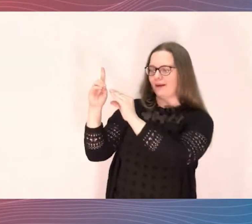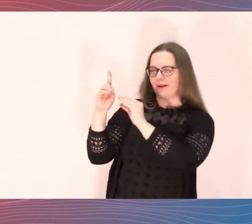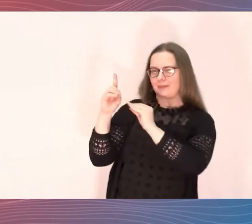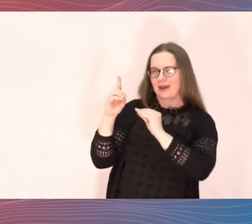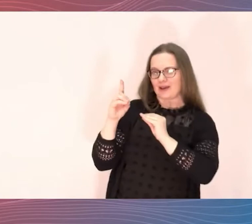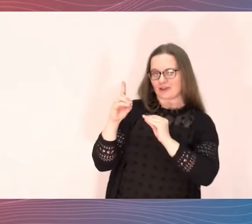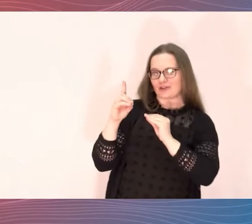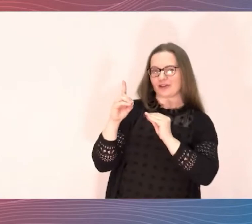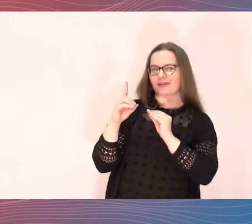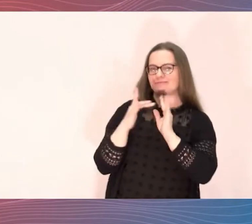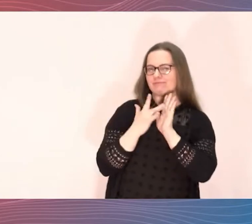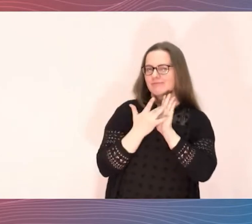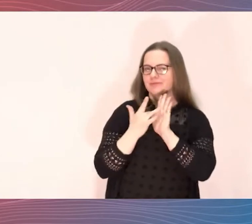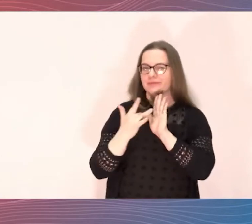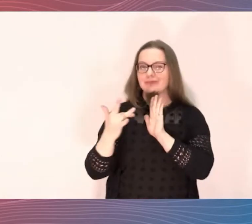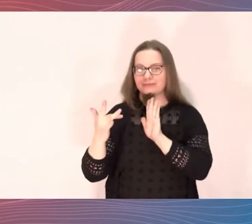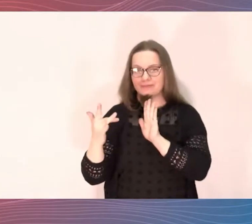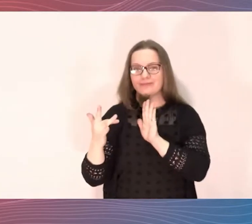Meu tempo está acabando.